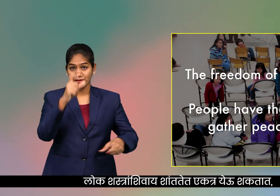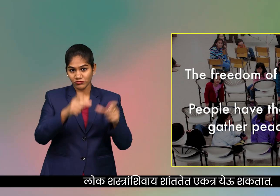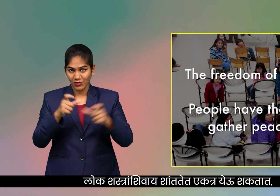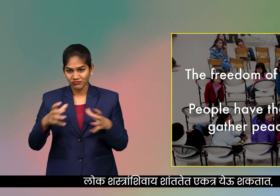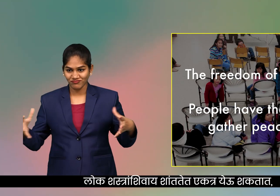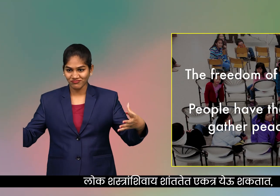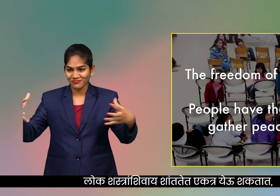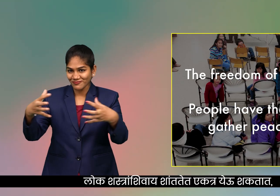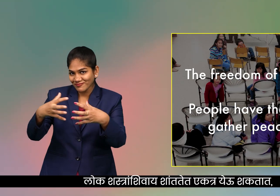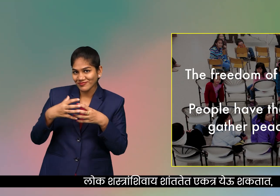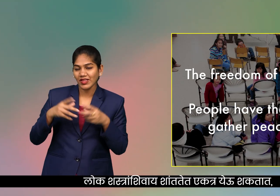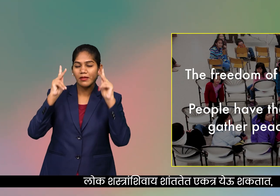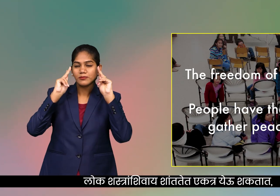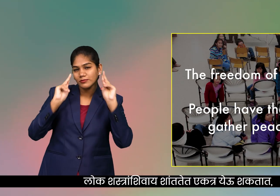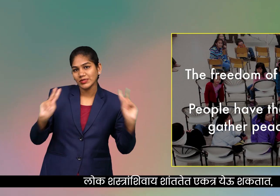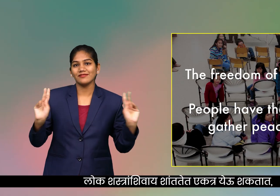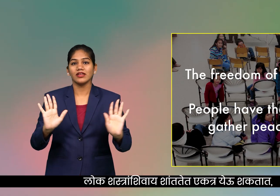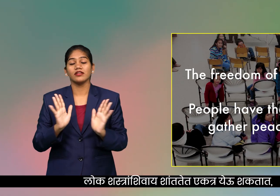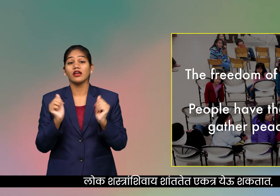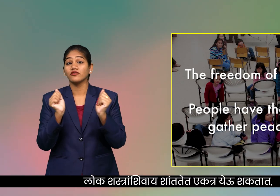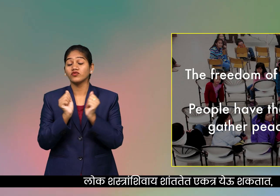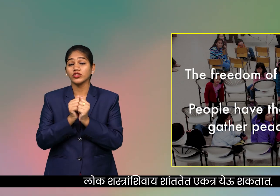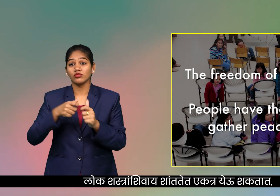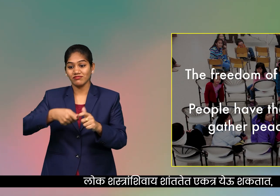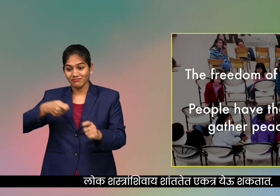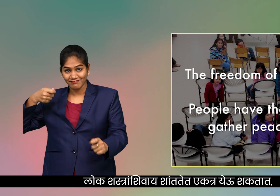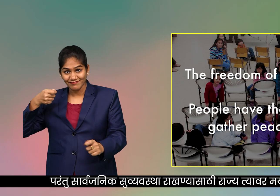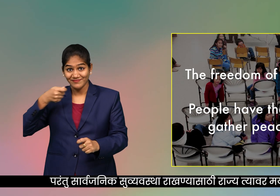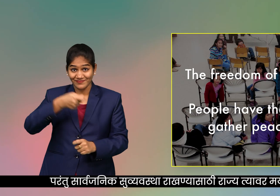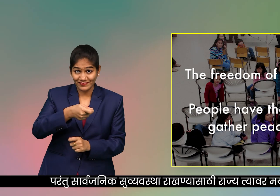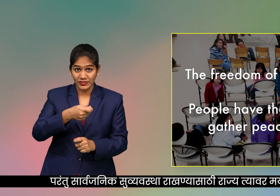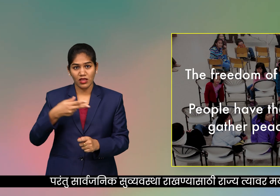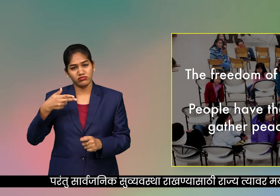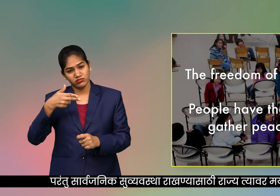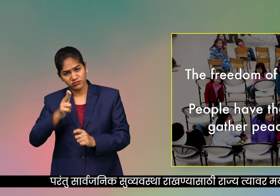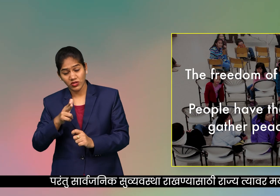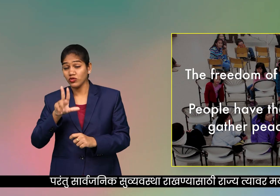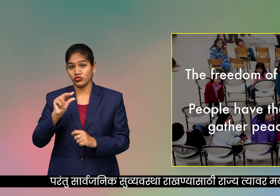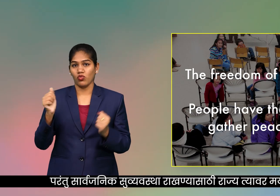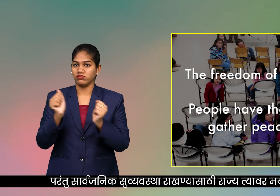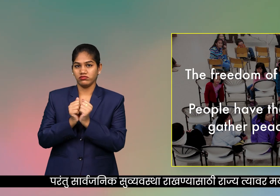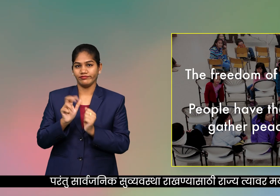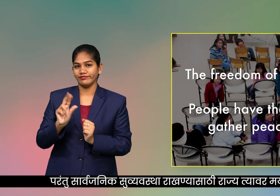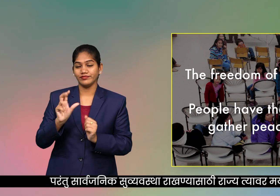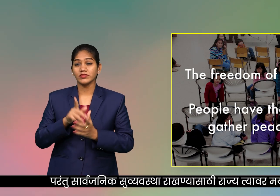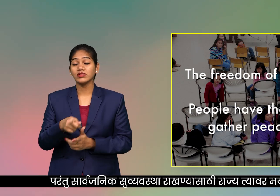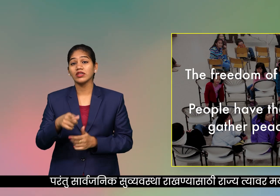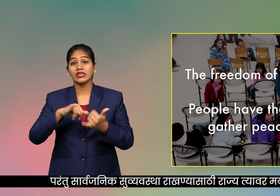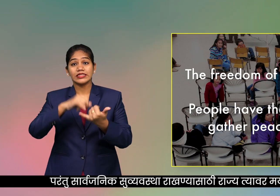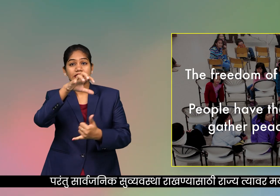लोक शास्त्राशिवाय शांततेत एकत्र येऊ शकतात, परंतु सार्वजनिक सुव्यवस्था राखण्यासाठी